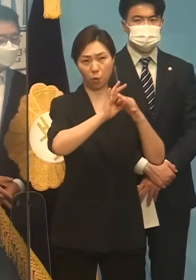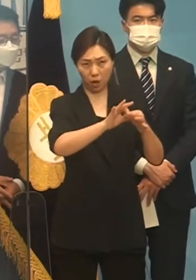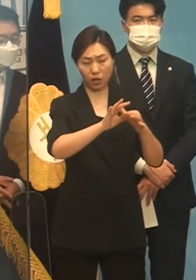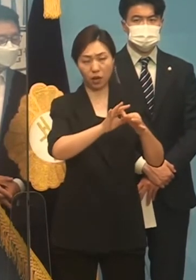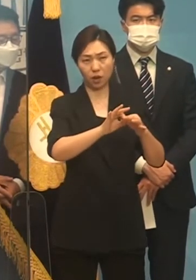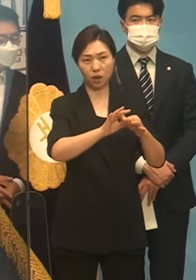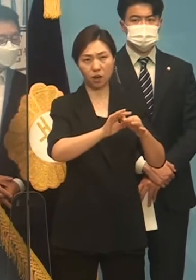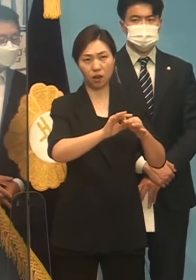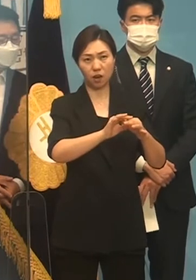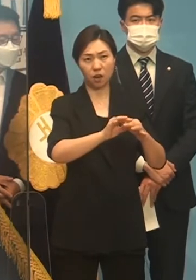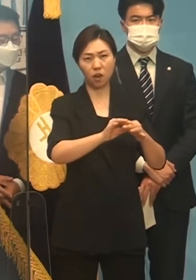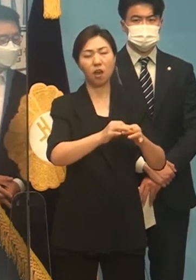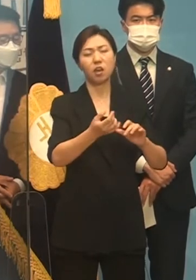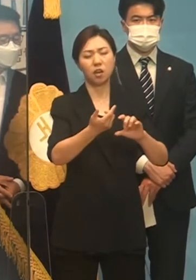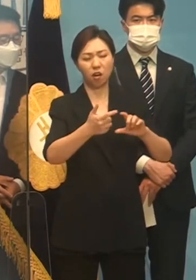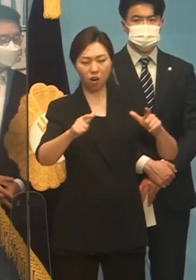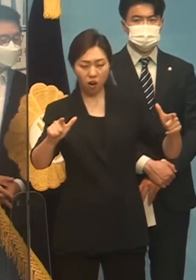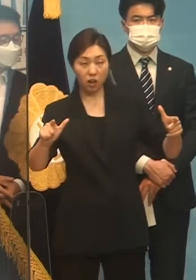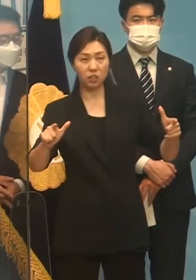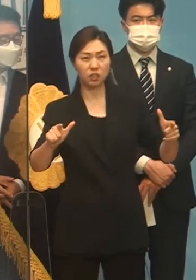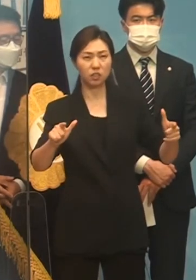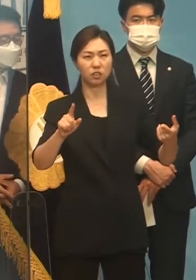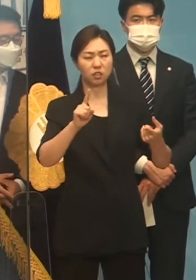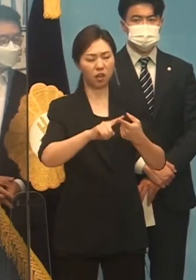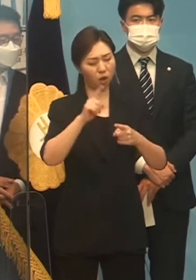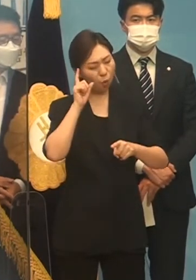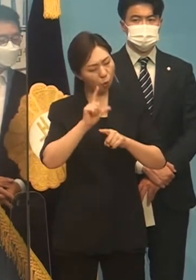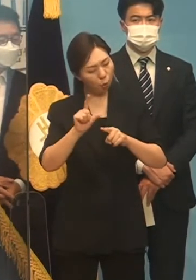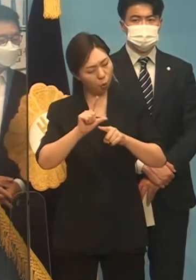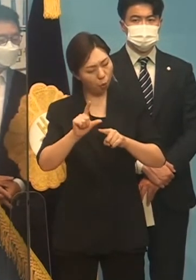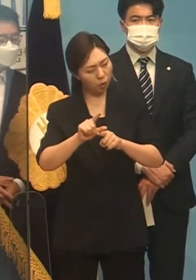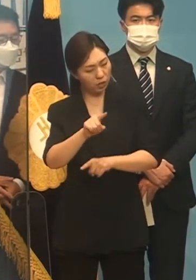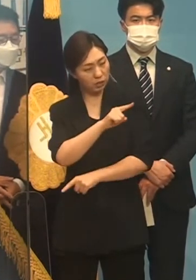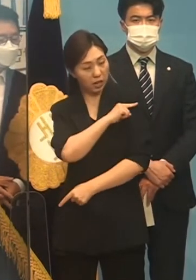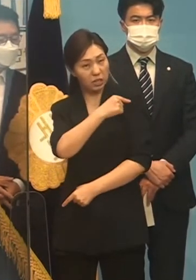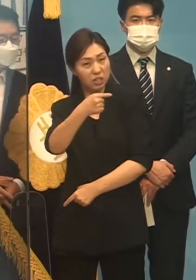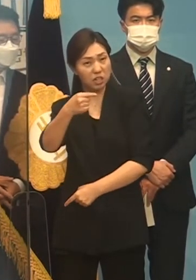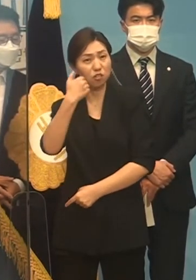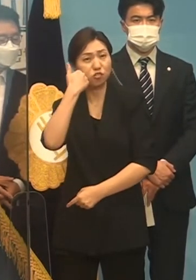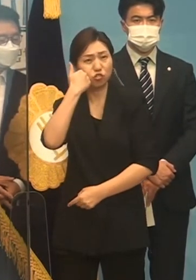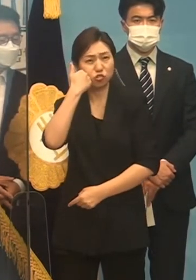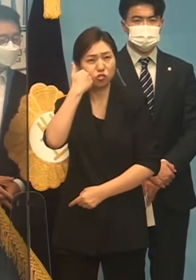가장 많이 고민한 사람을 뽑으라면 아마